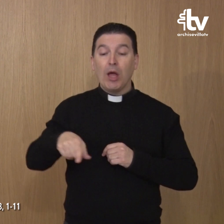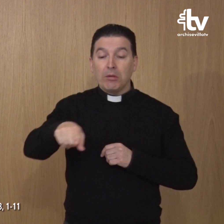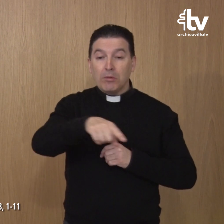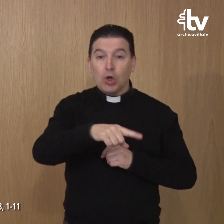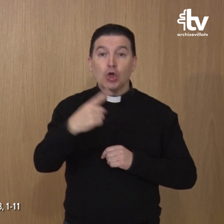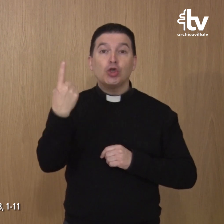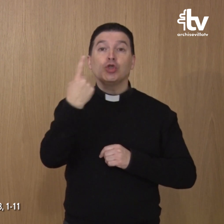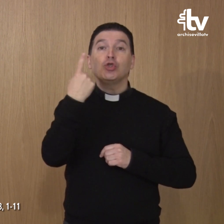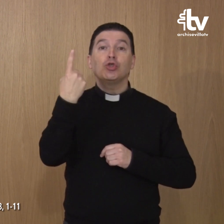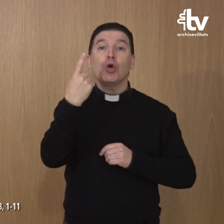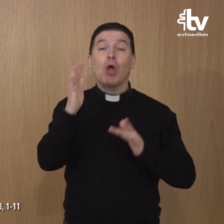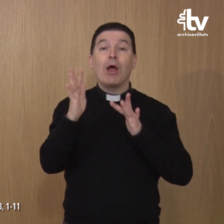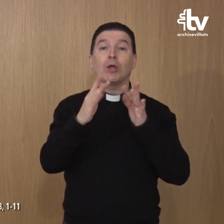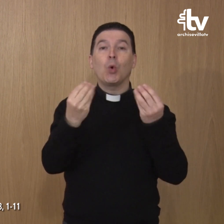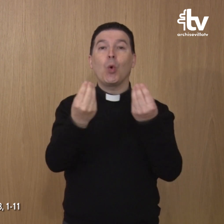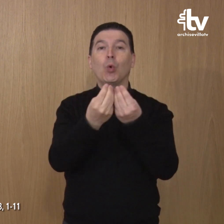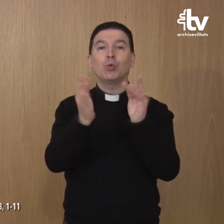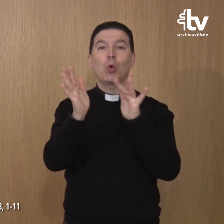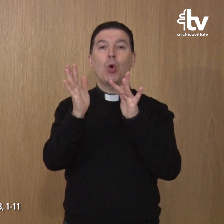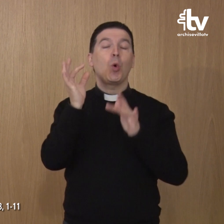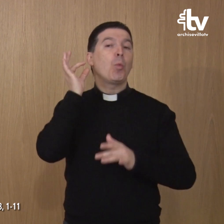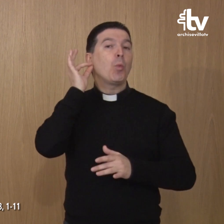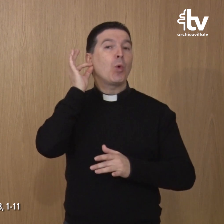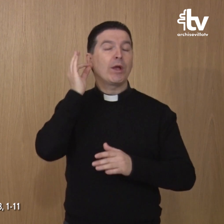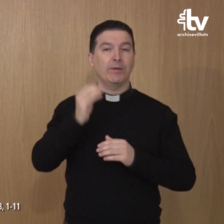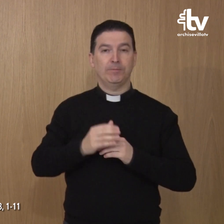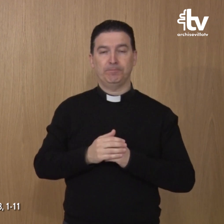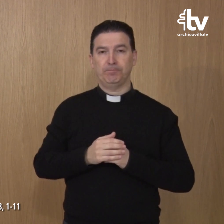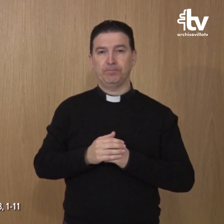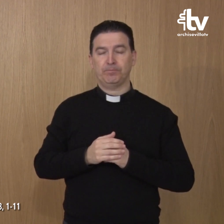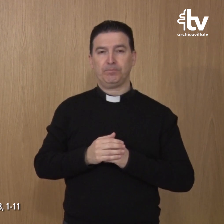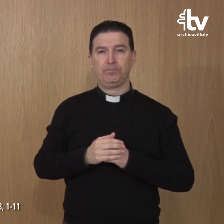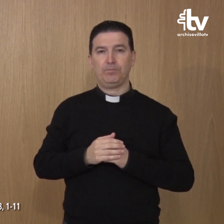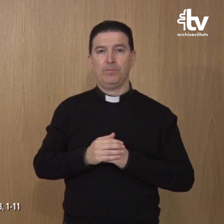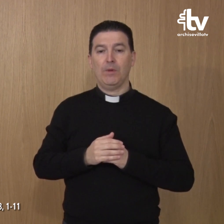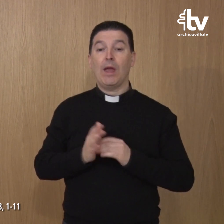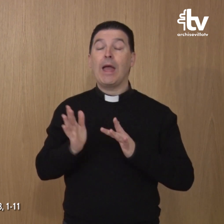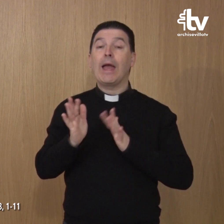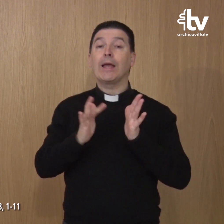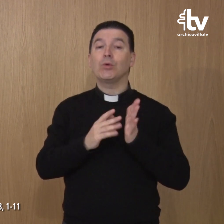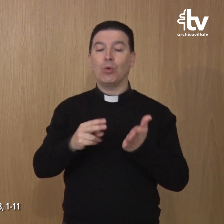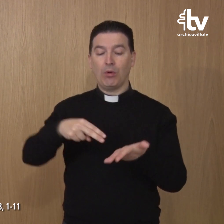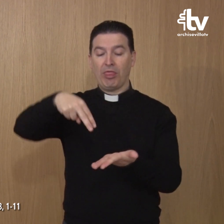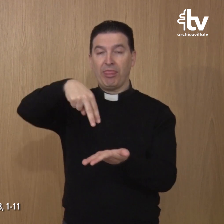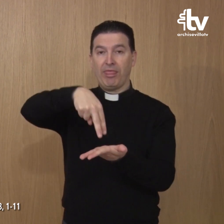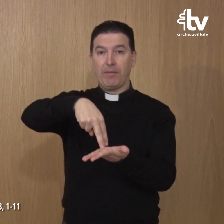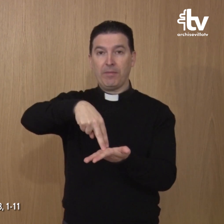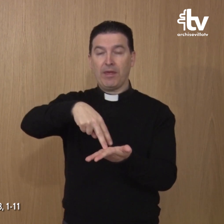Y quedó solo Jesús, con la mujer en medio, que seguía allí delante. Jesús se incorporó y le